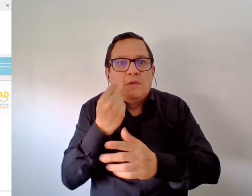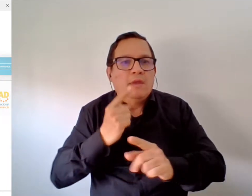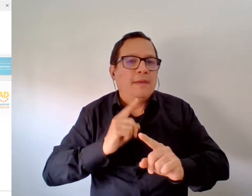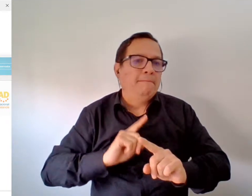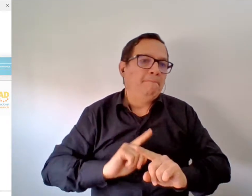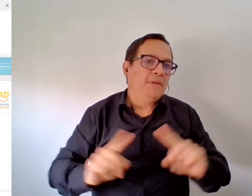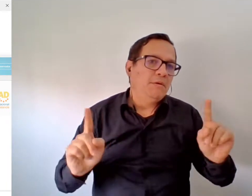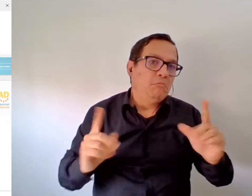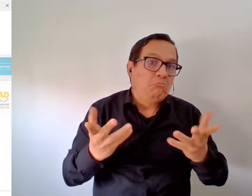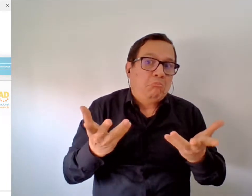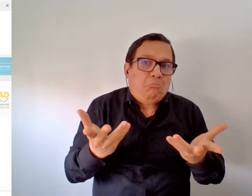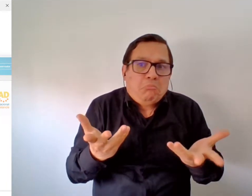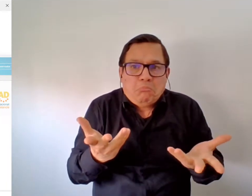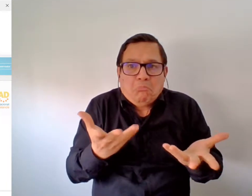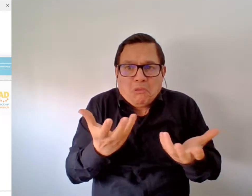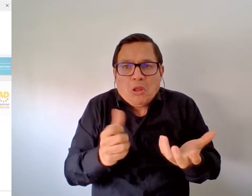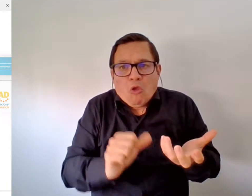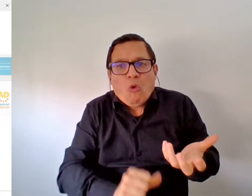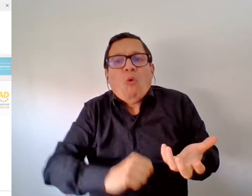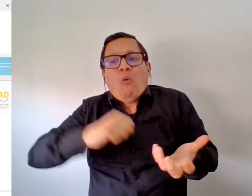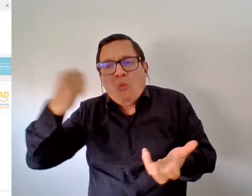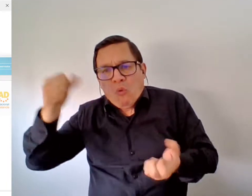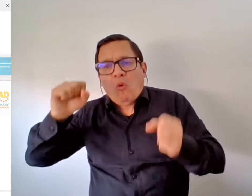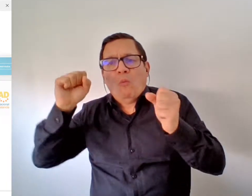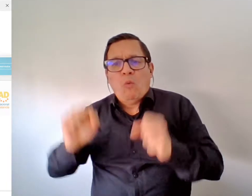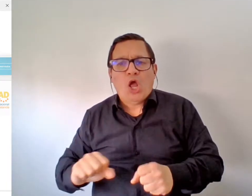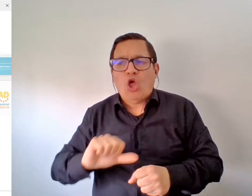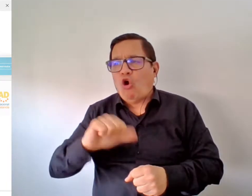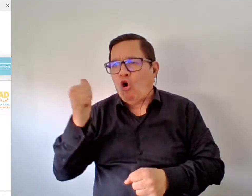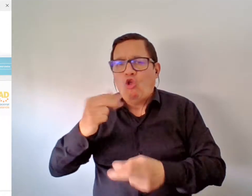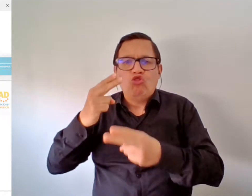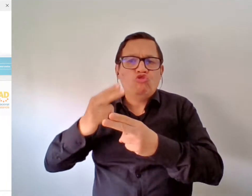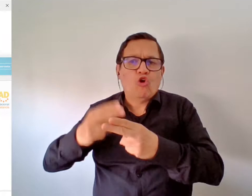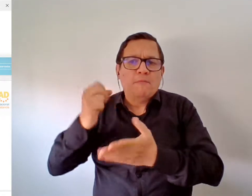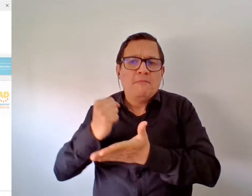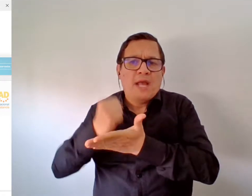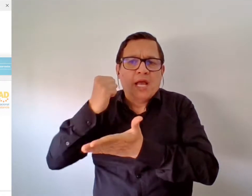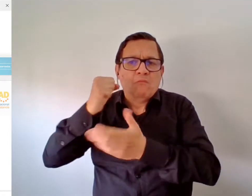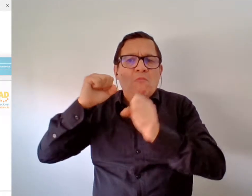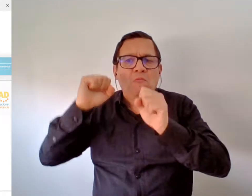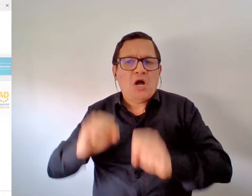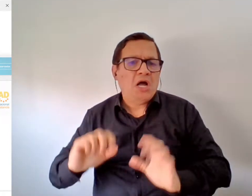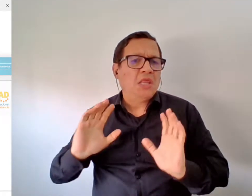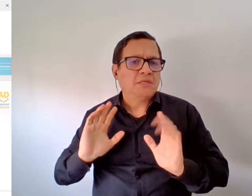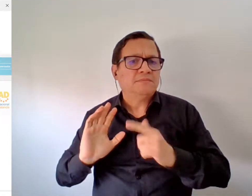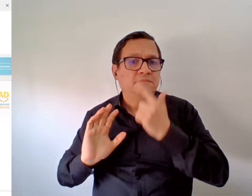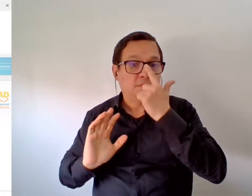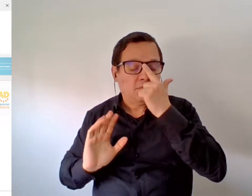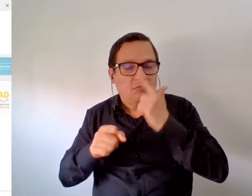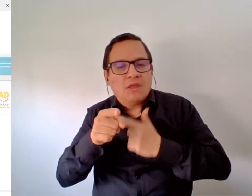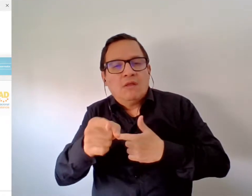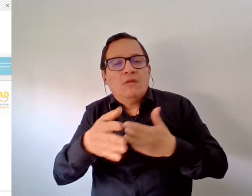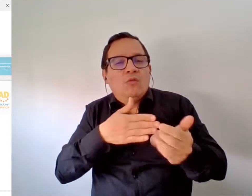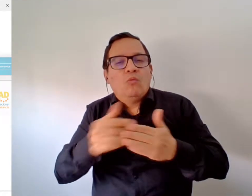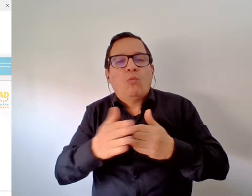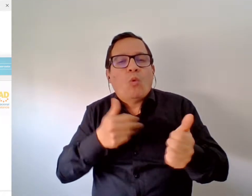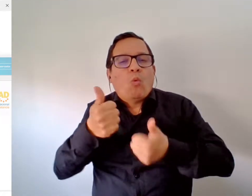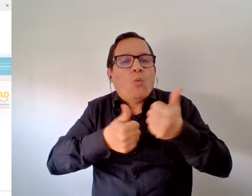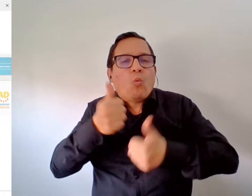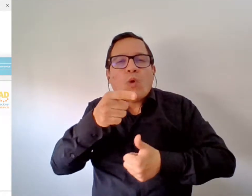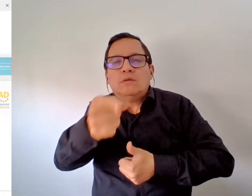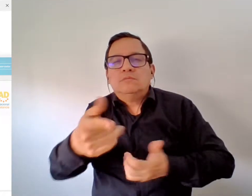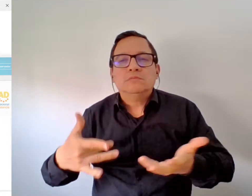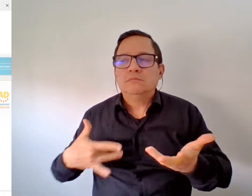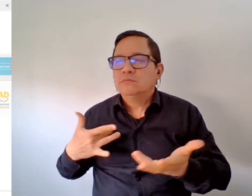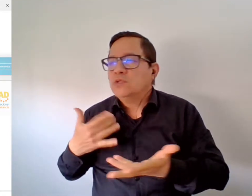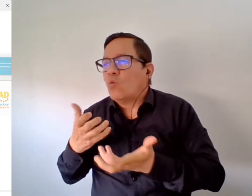obstante. Se puede elegir otro. Sin importar cuál sea la versión que